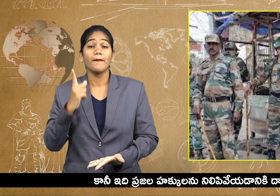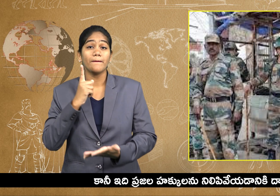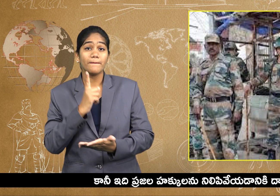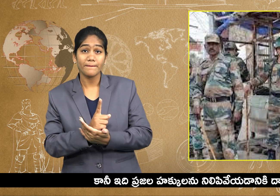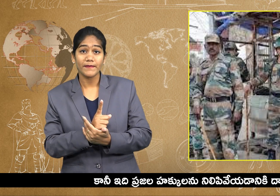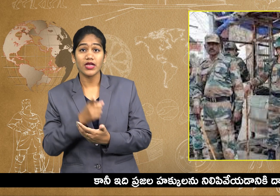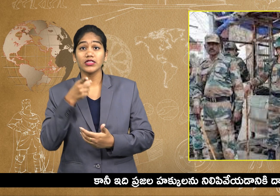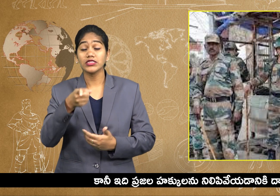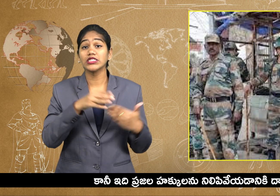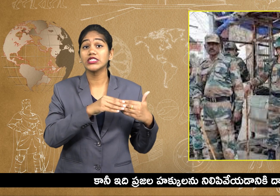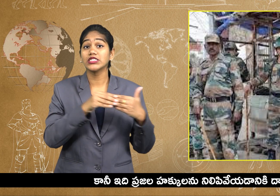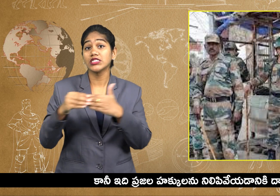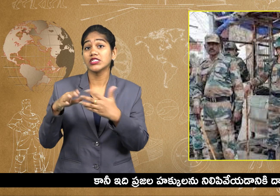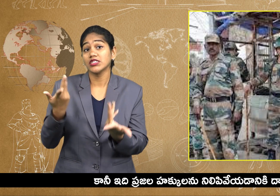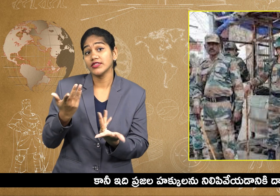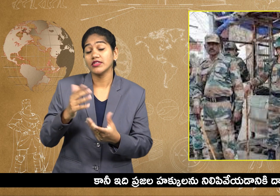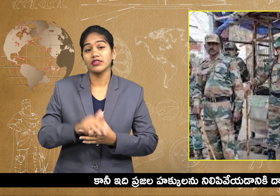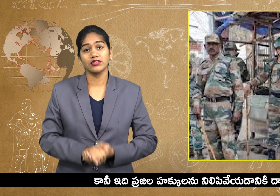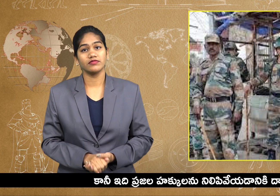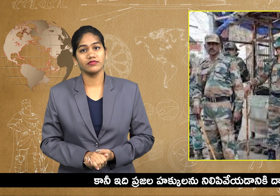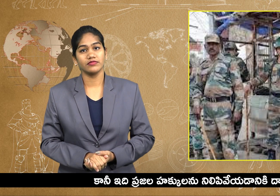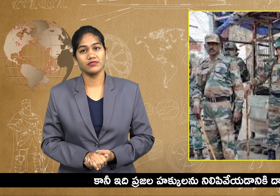కానీ ఇది ప్రజల హక్కులను నిలిపివేయటానికి దారితీసింది.